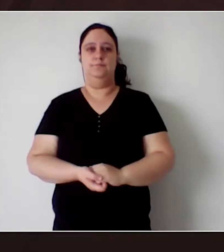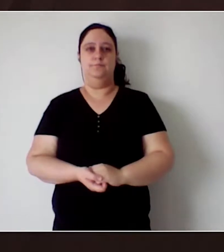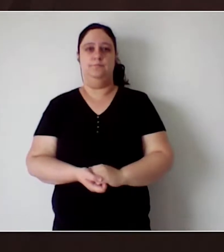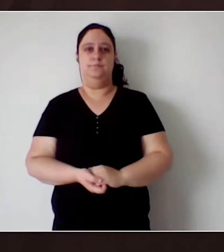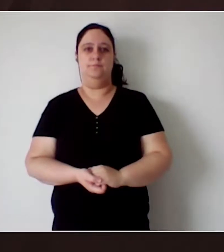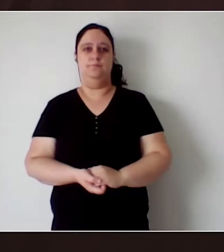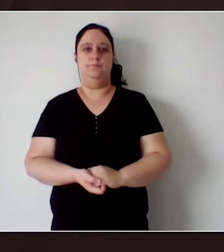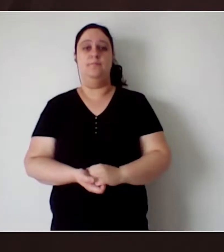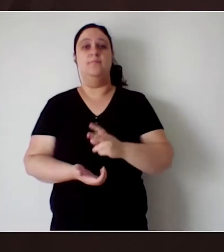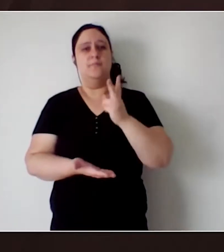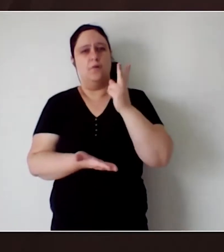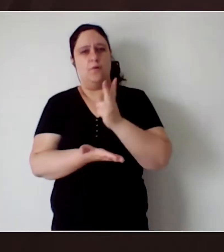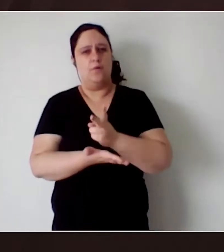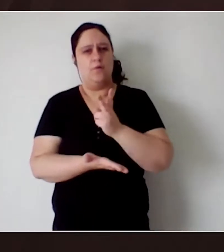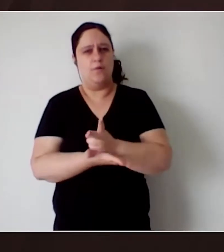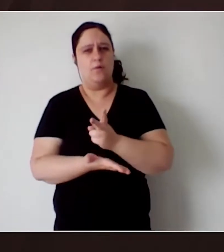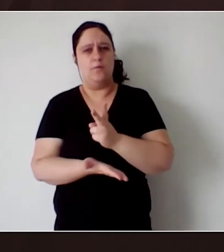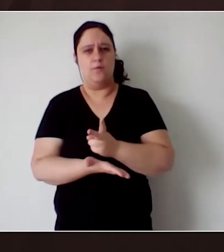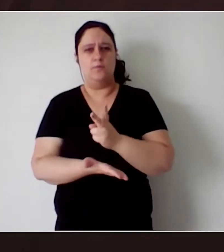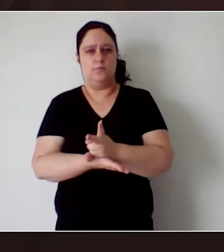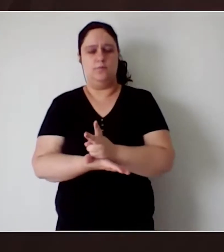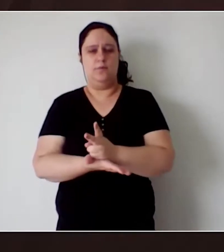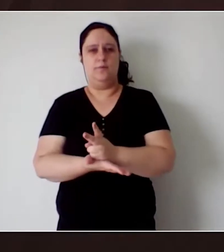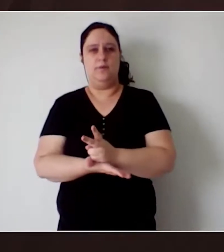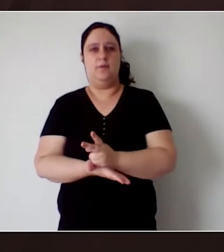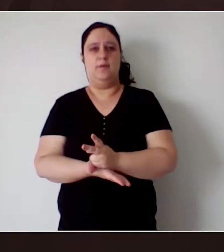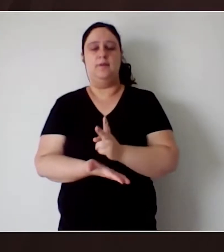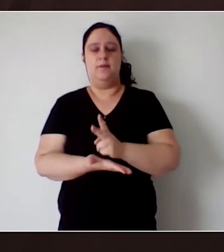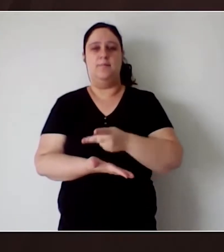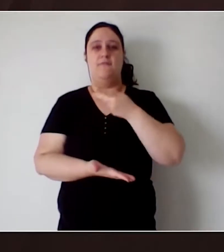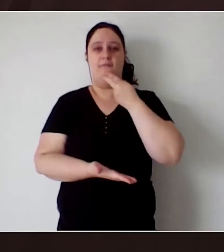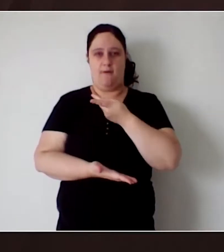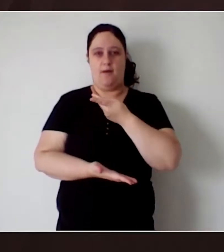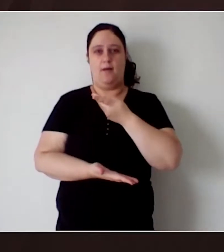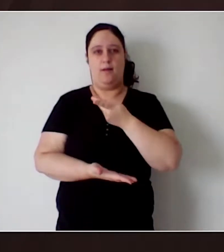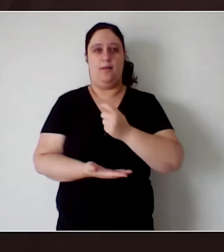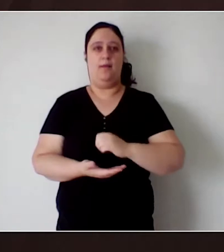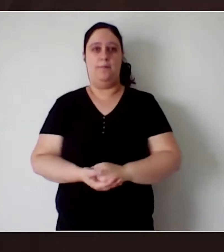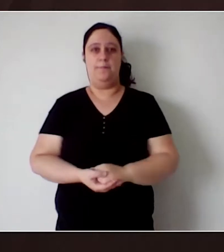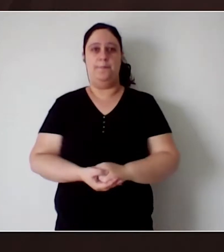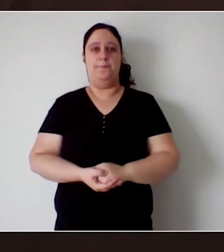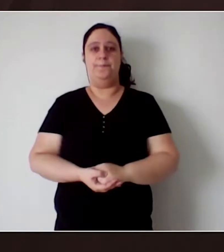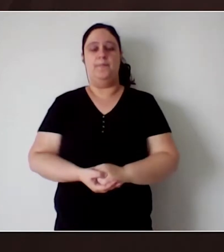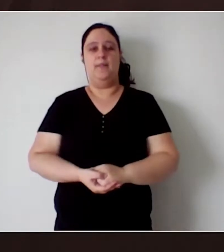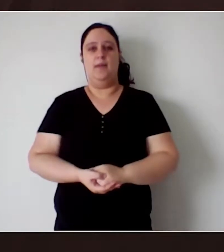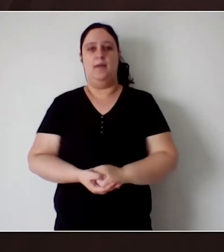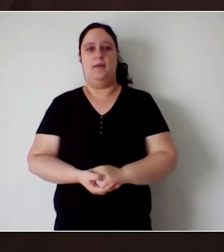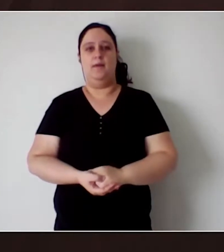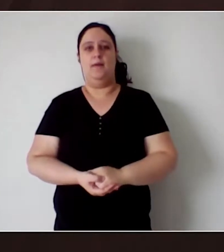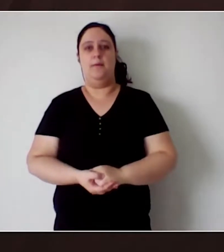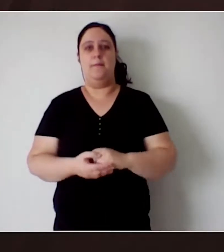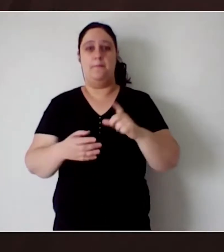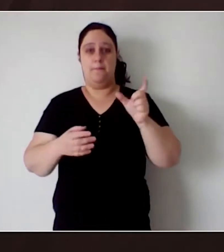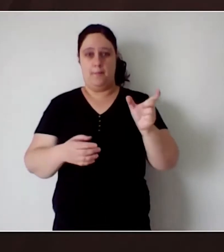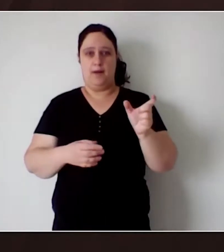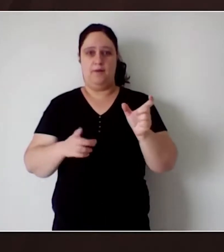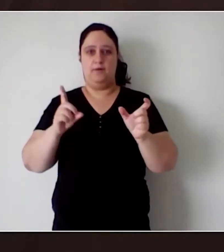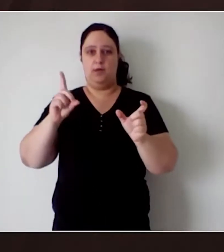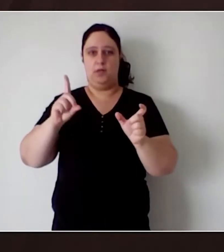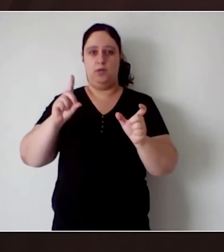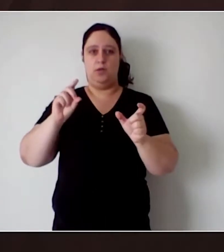Toda vez que a Bíblia fala doutrina, você entende por ensinamento ou ensino, tá?